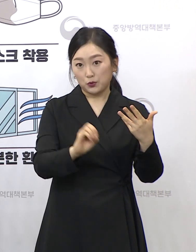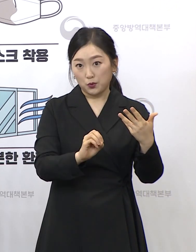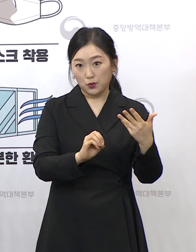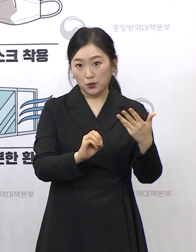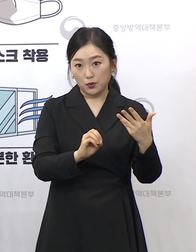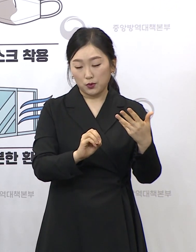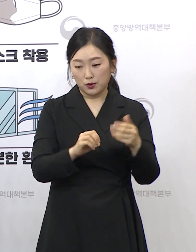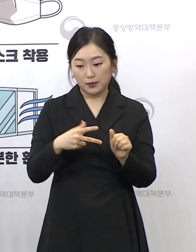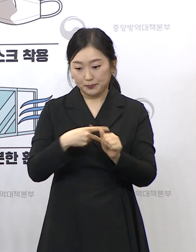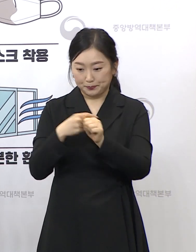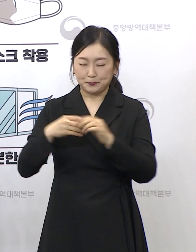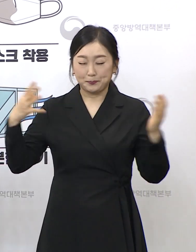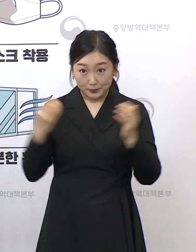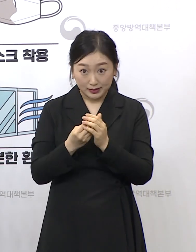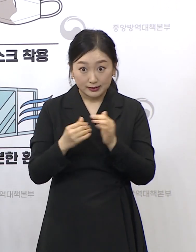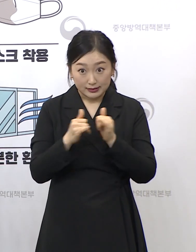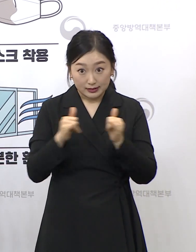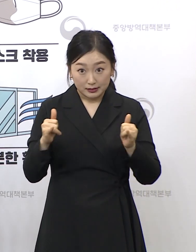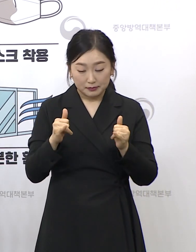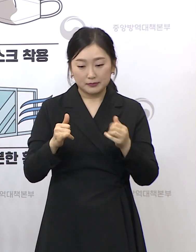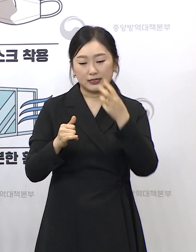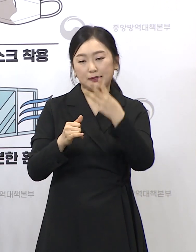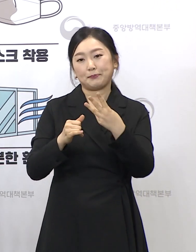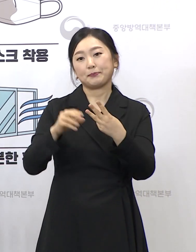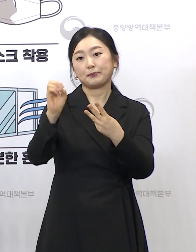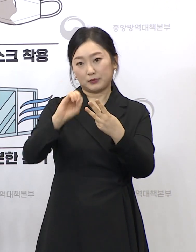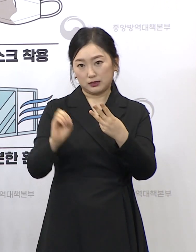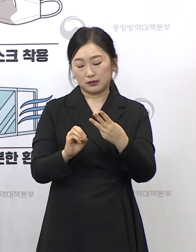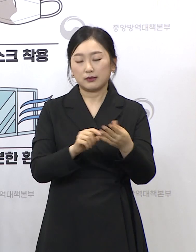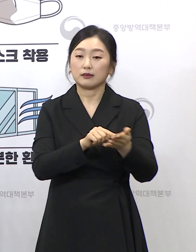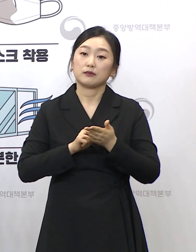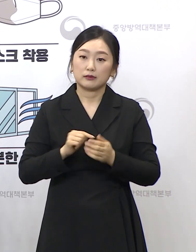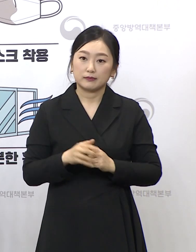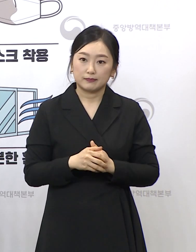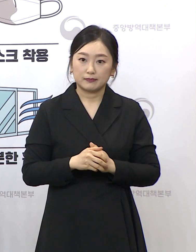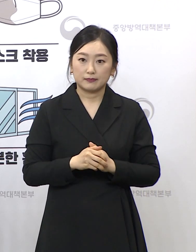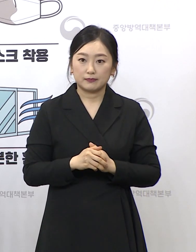8.1%, 접종 완료자는 3%로 나타났습니다.